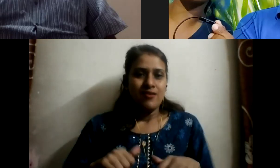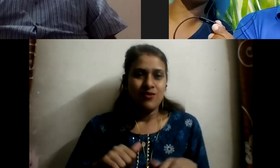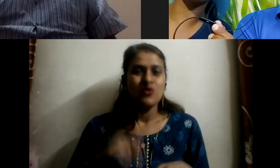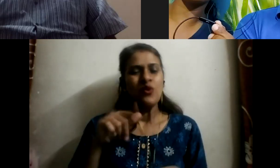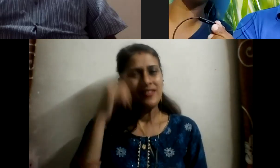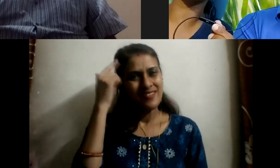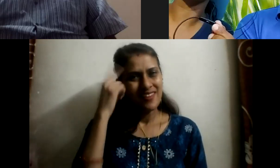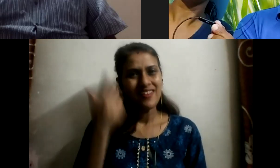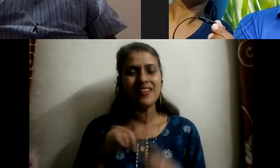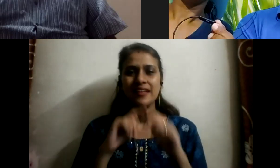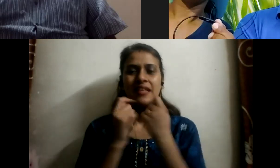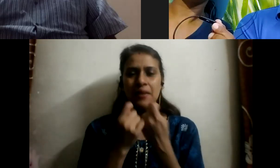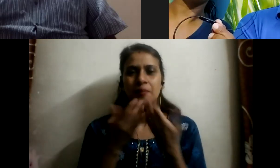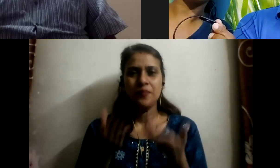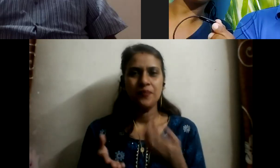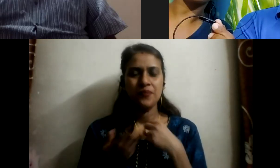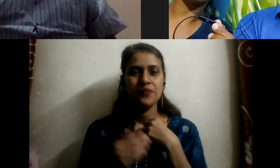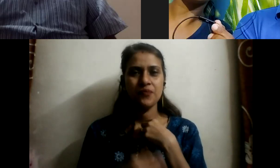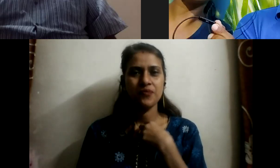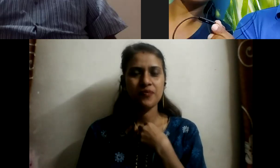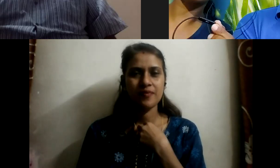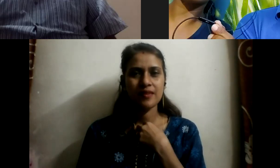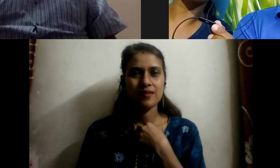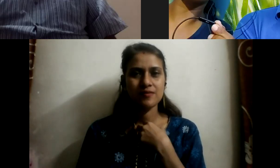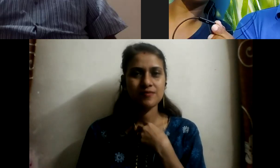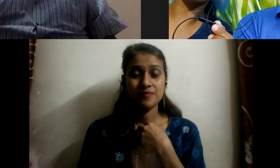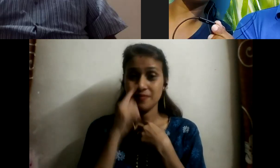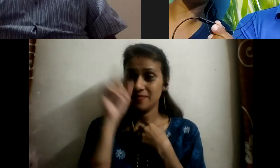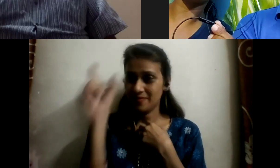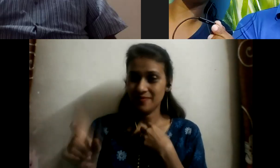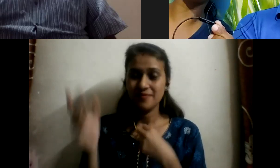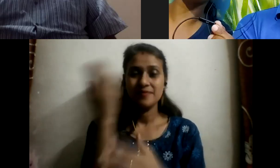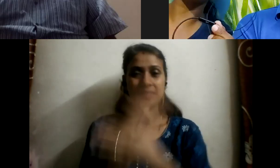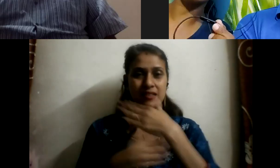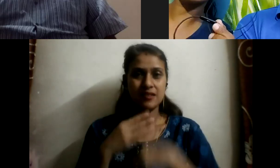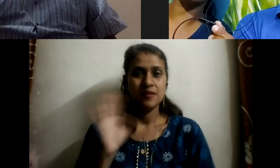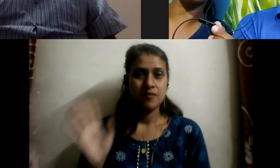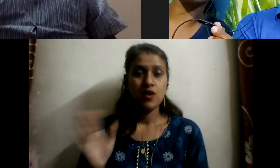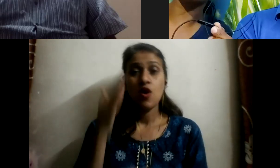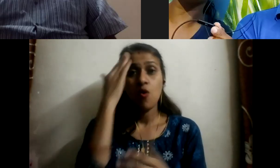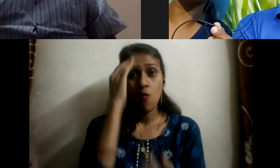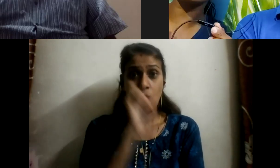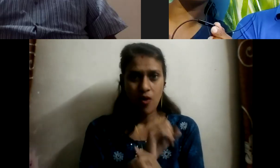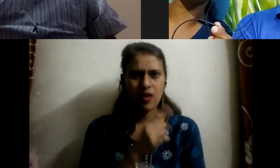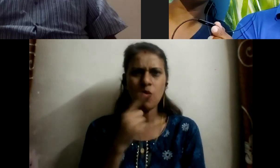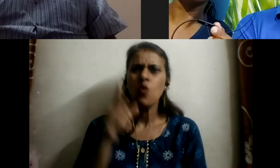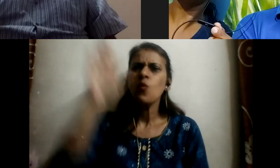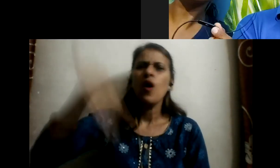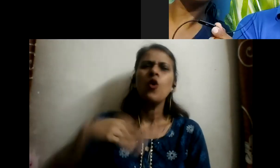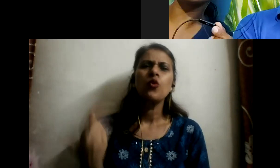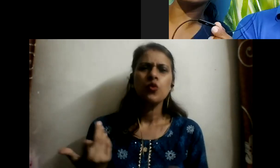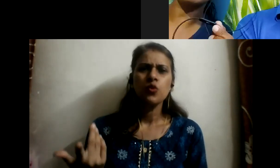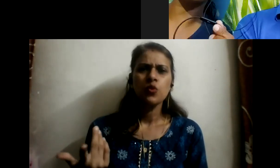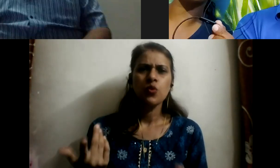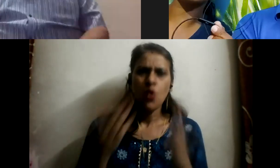हमारे टीम में एक बंद जैसे ही शी इज आल्सो डिसेबल्ड, पुलिस वाले ने बोला तुम क्यों आए हो, तुम क्यों